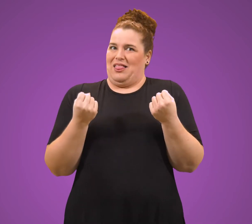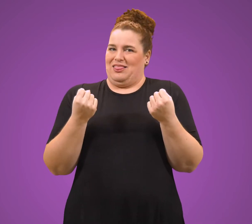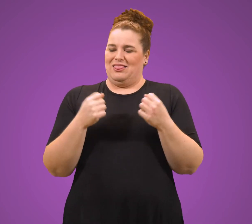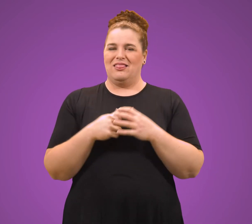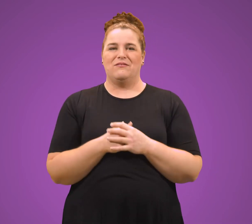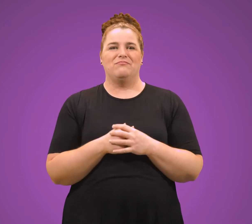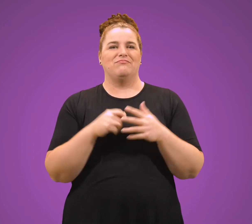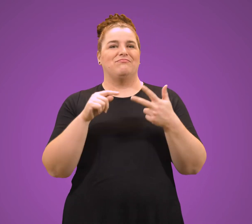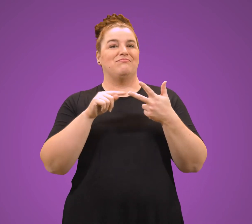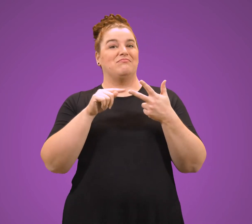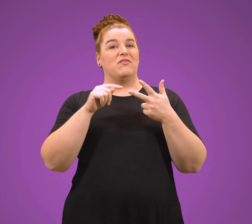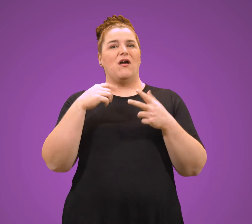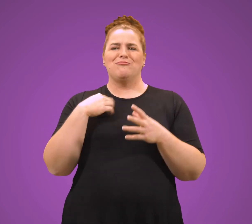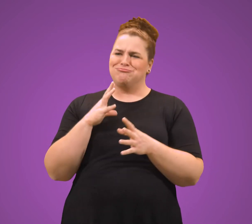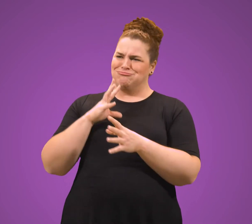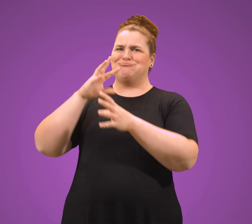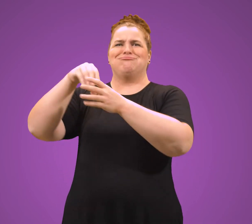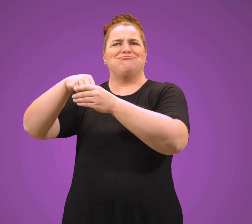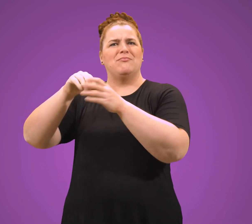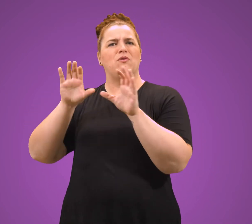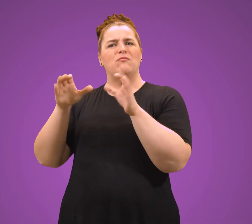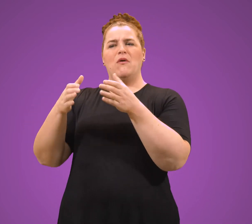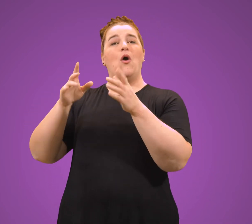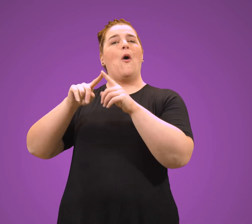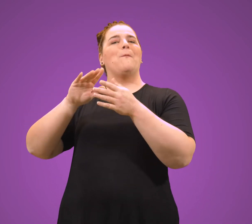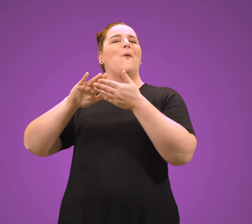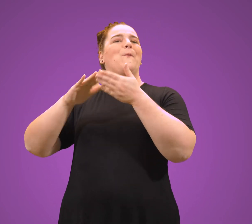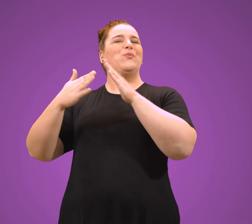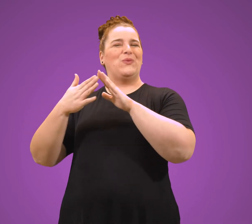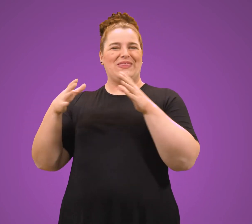3. Avoir un sentiment d'appartenance envers sa communauté.